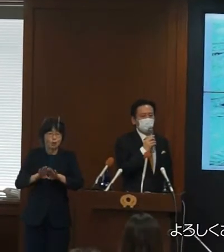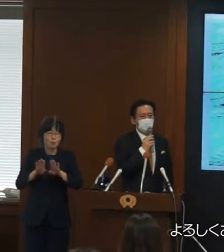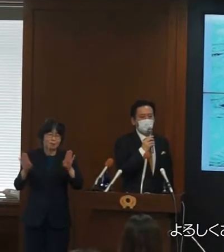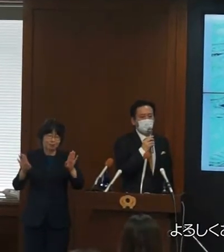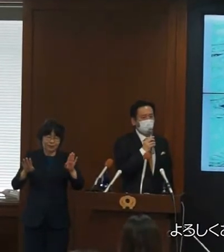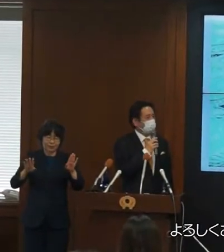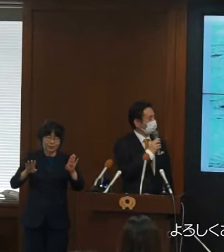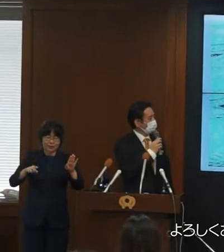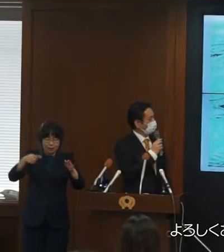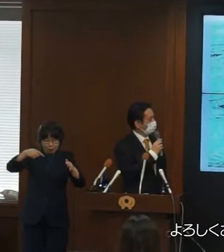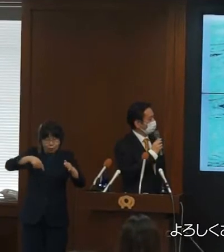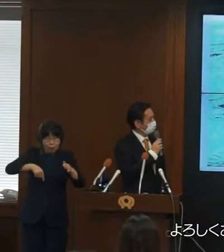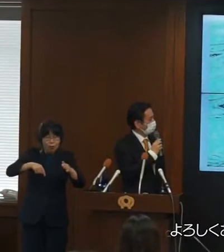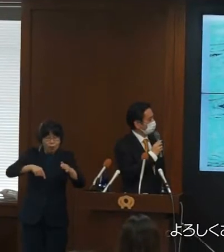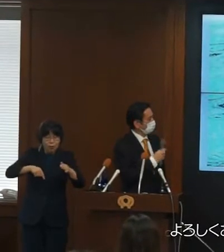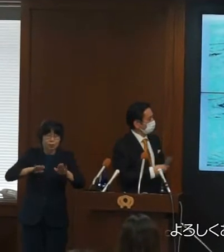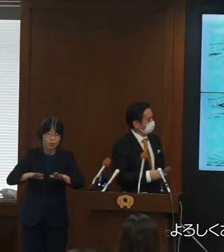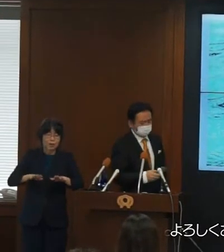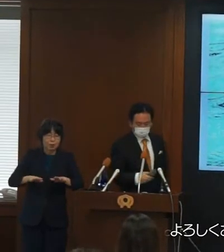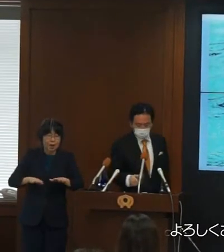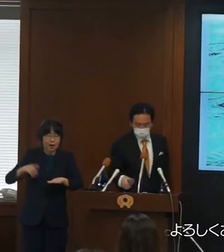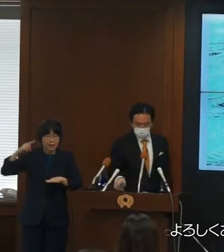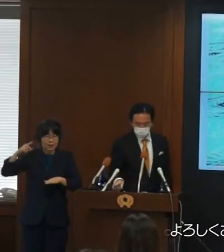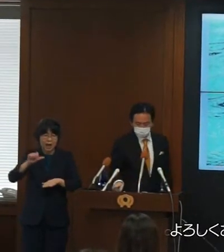。よろしくお願いします。